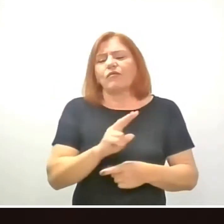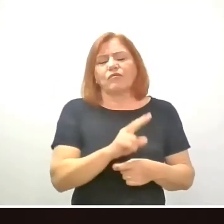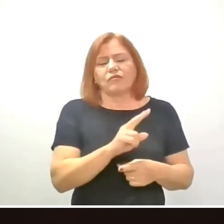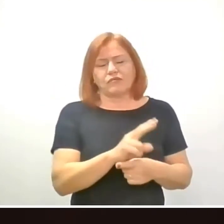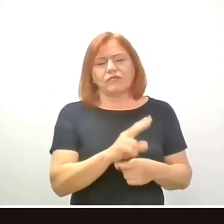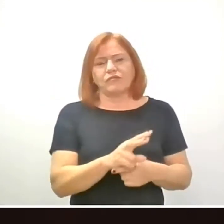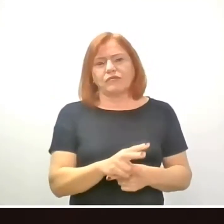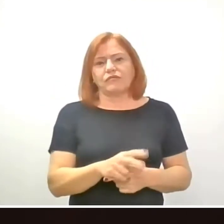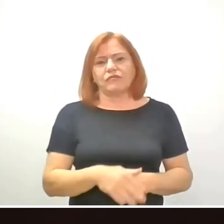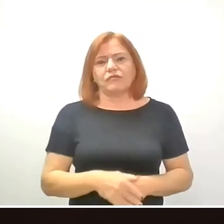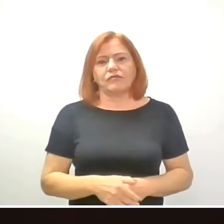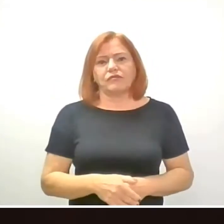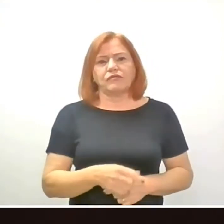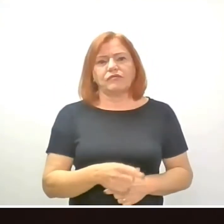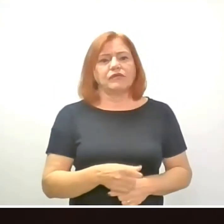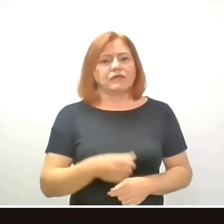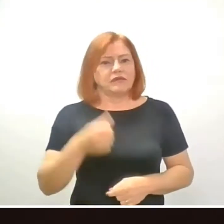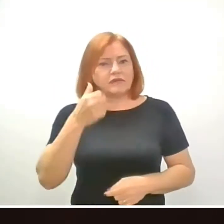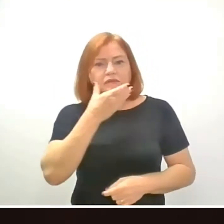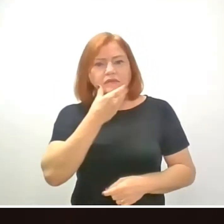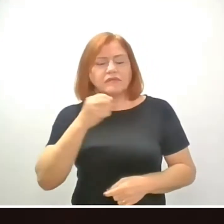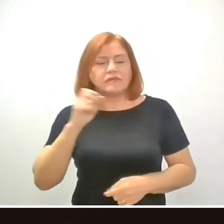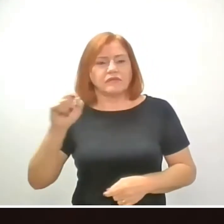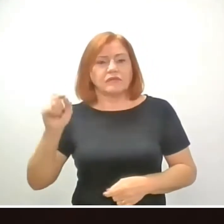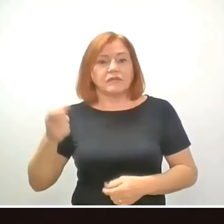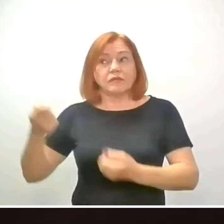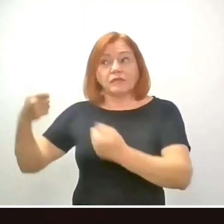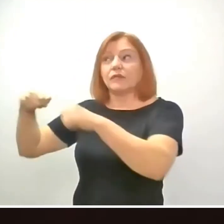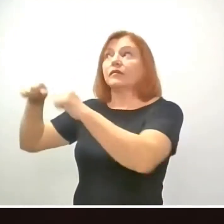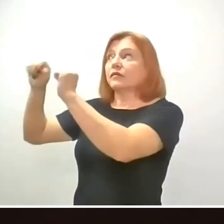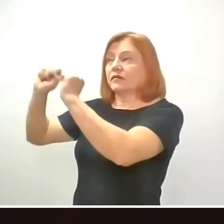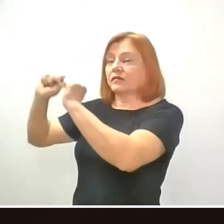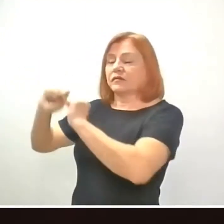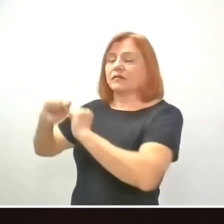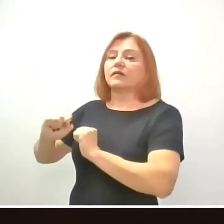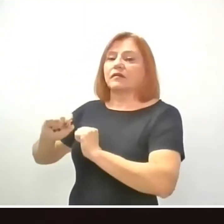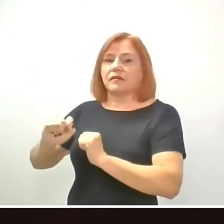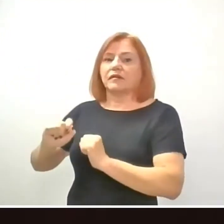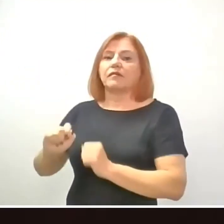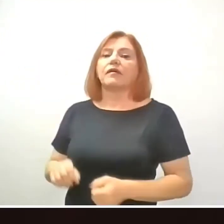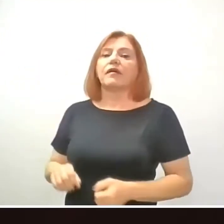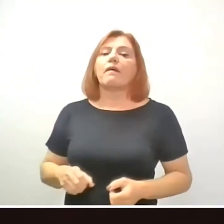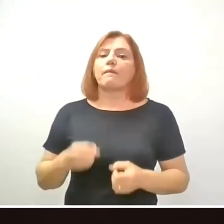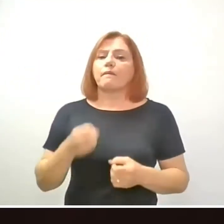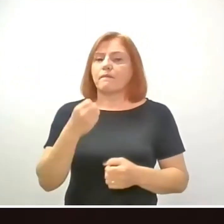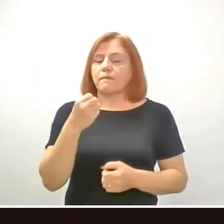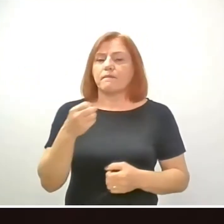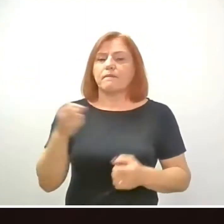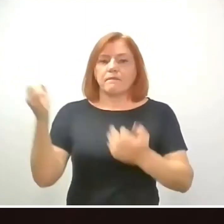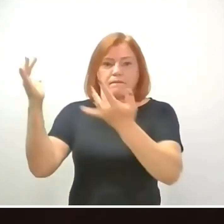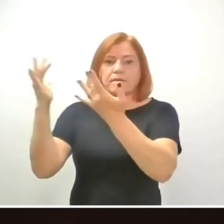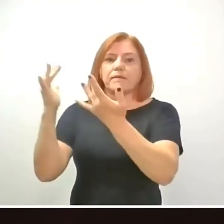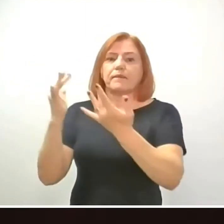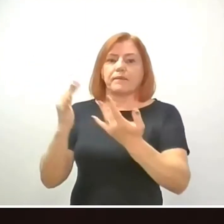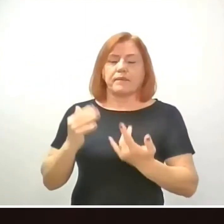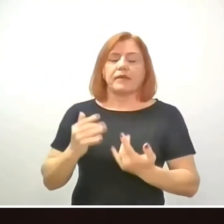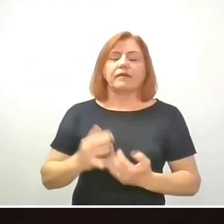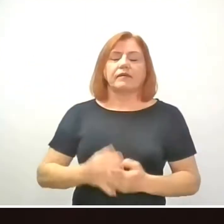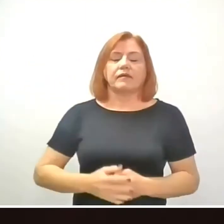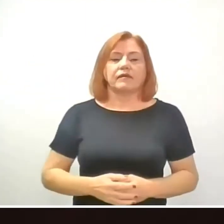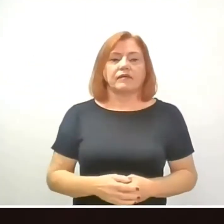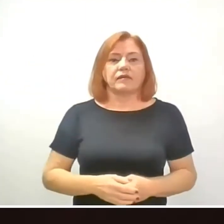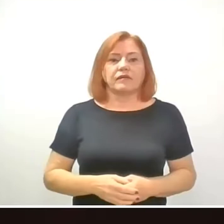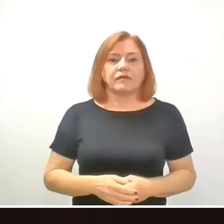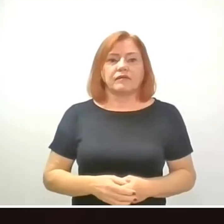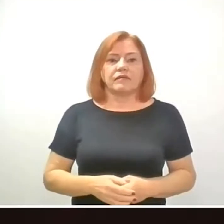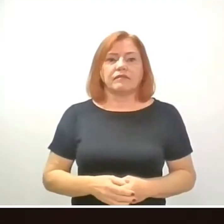céu. E também da sua igreja local, da sua localidade, tá? Lembre-se de fazer